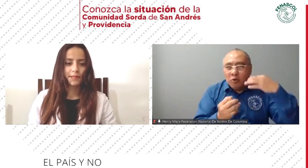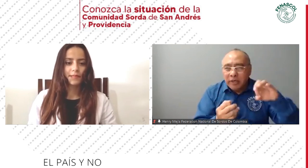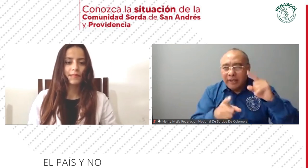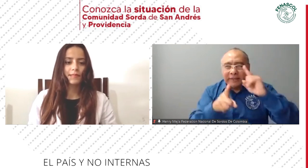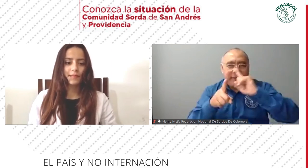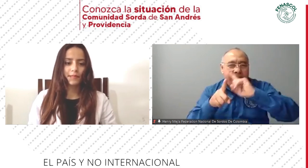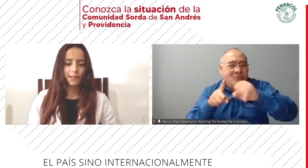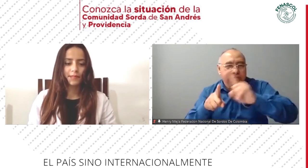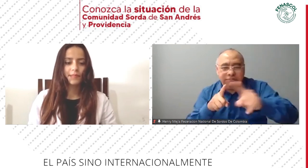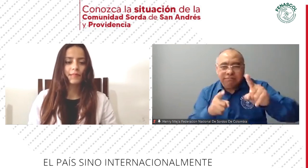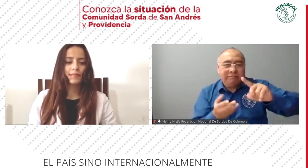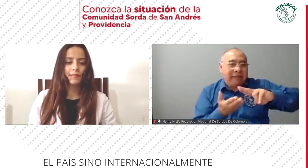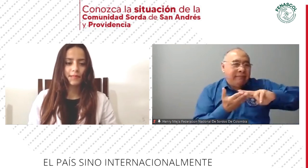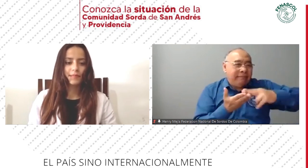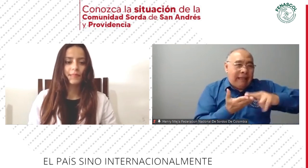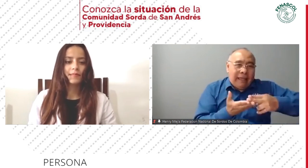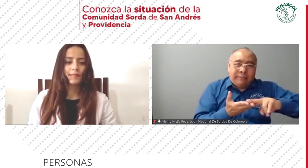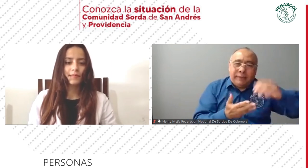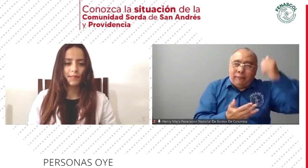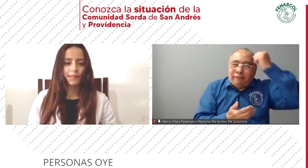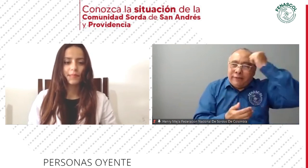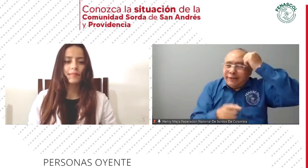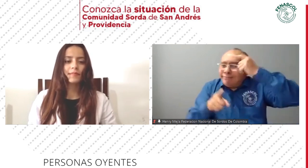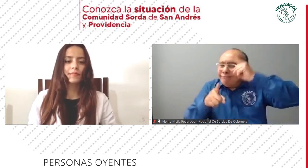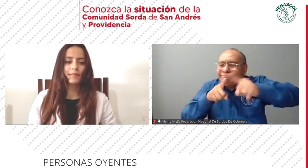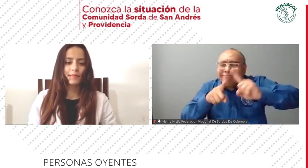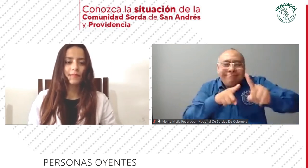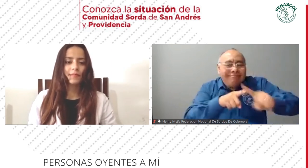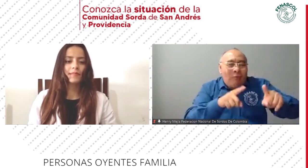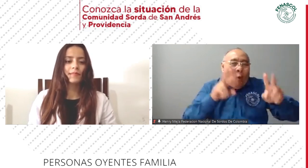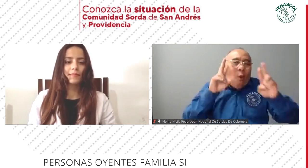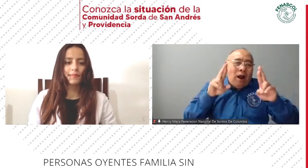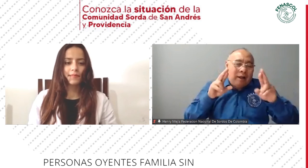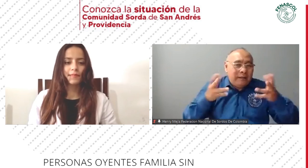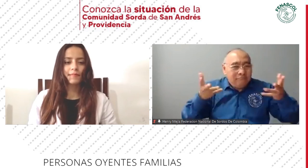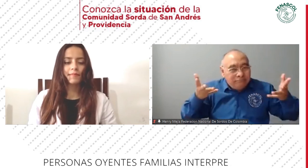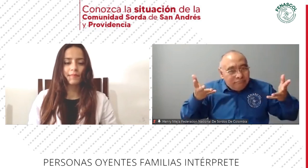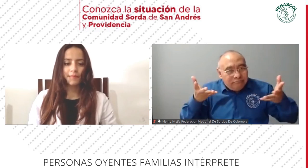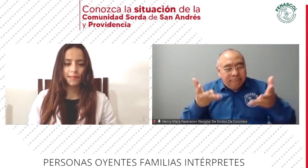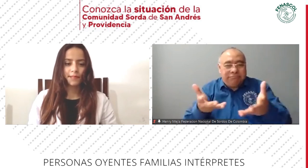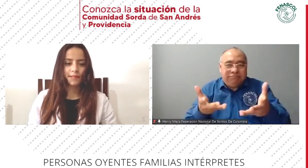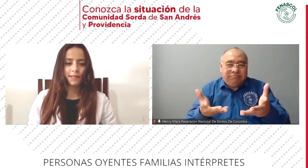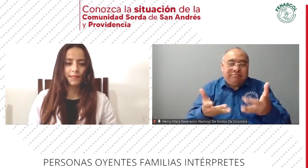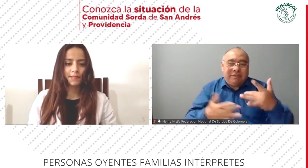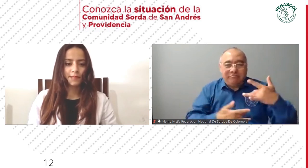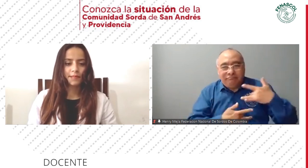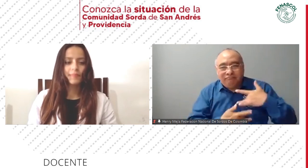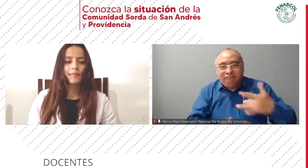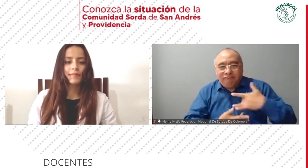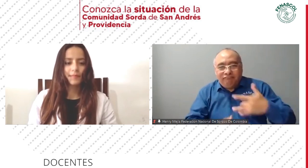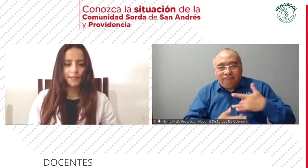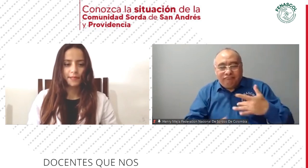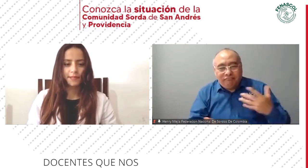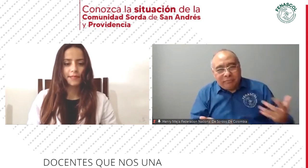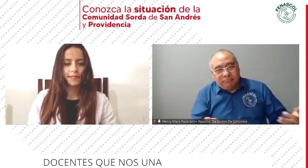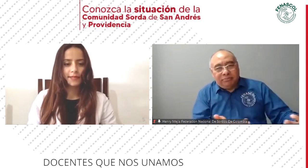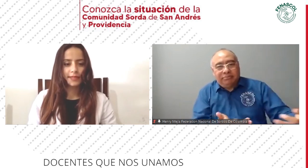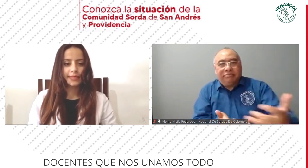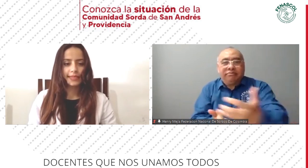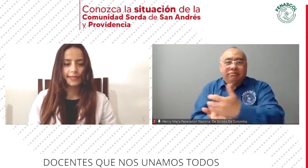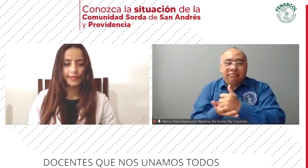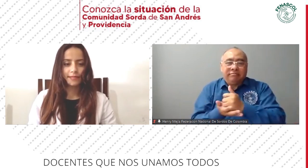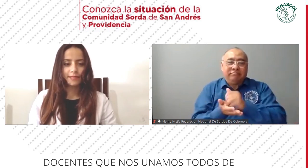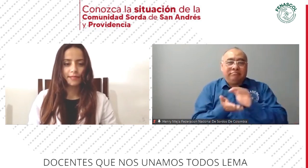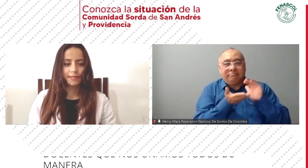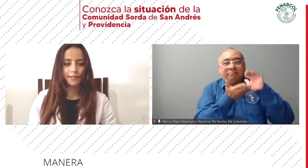internacionalmente personas oyentes familias intérpretes docentes que nos unamos todos